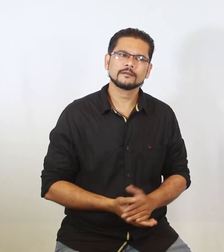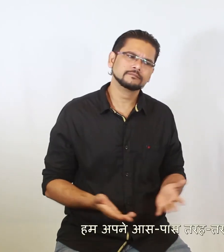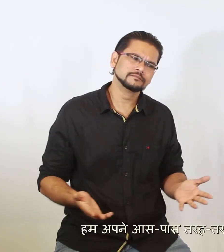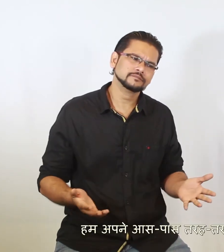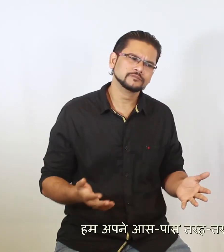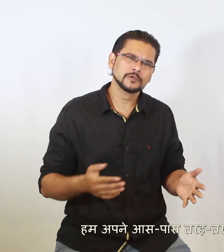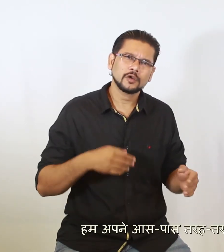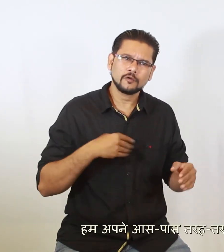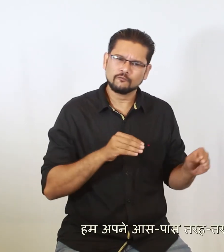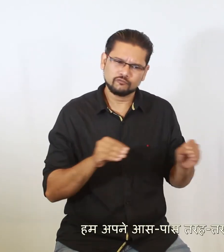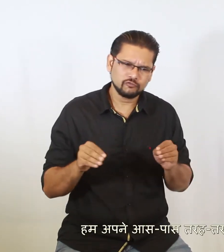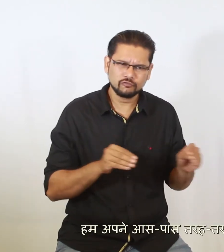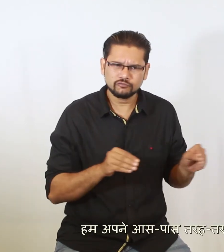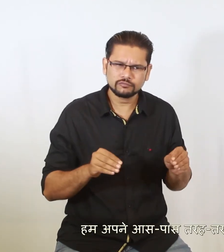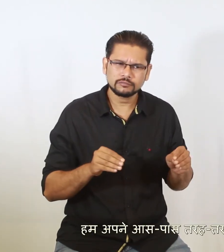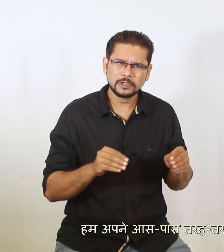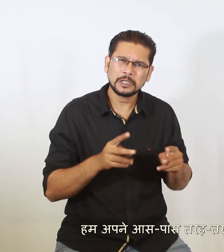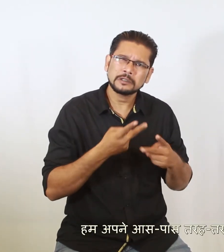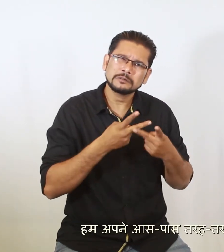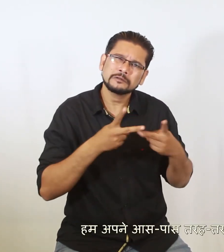हम अपने आसपास तरह तरह की गती देखते हैं